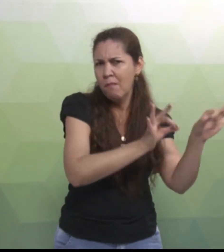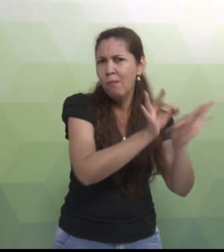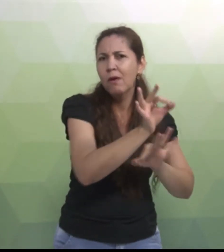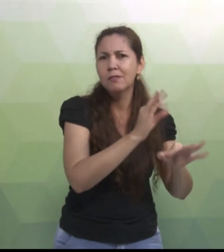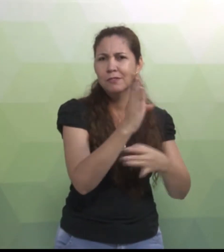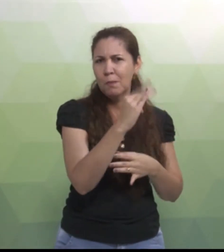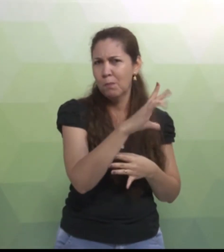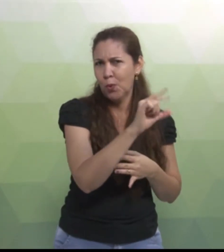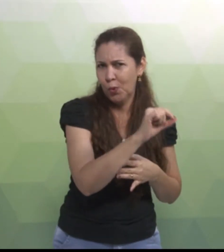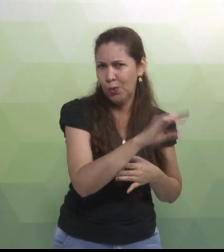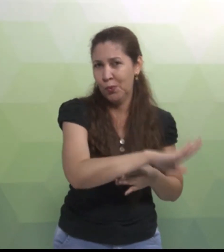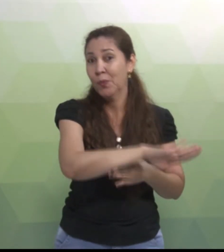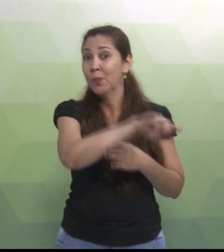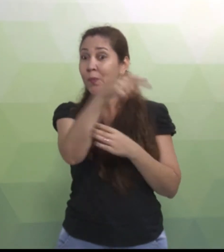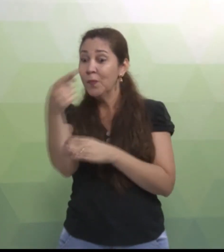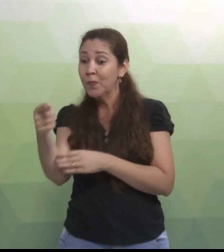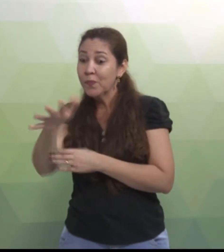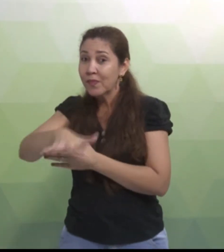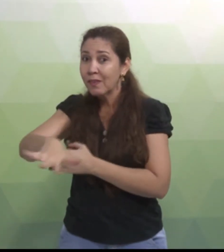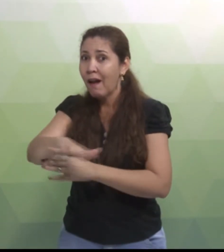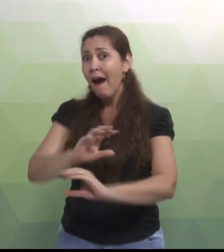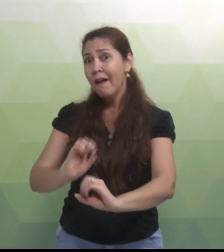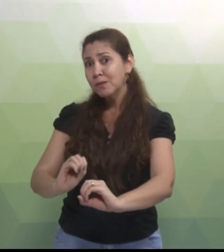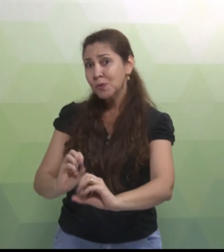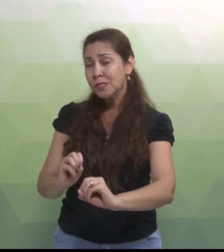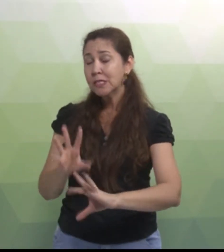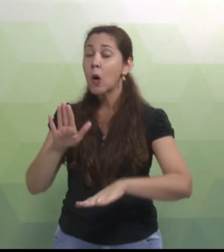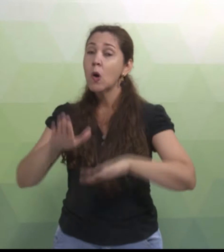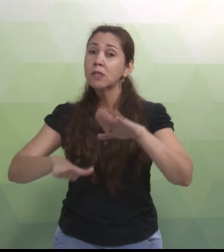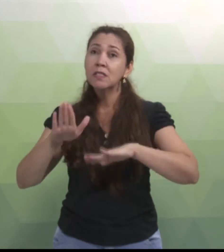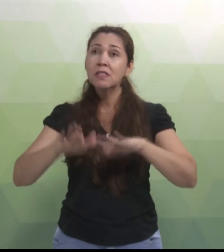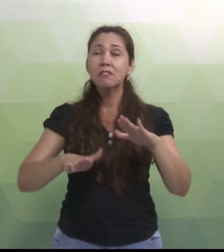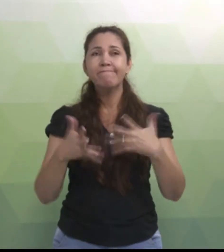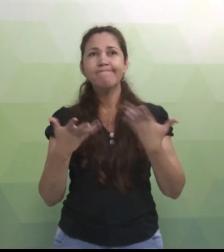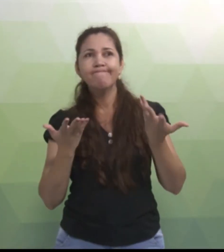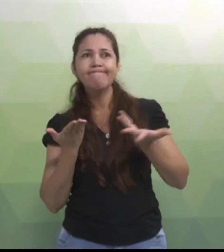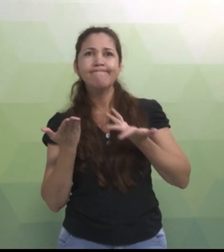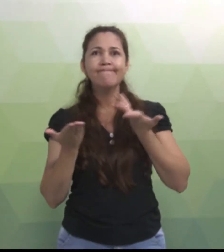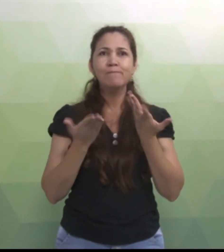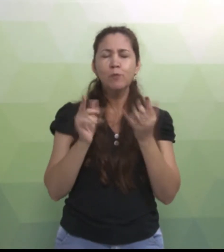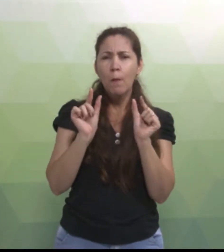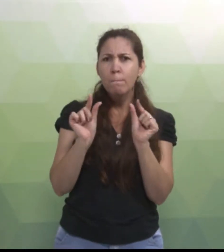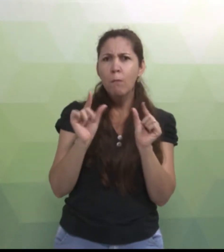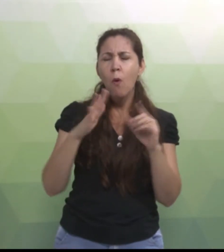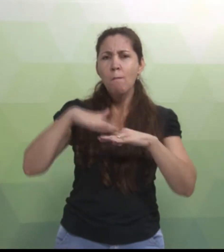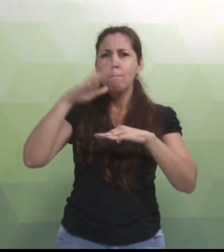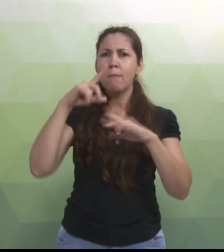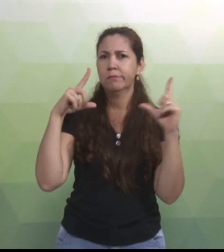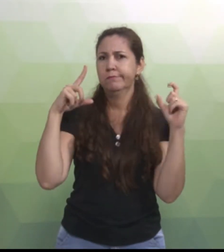fazer esse bolo. Na área da educação, é um pouco mais complexo.